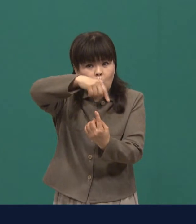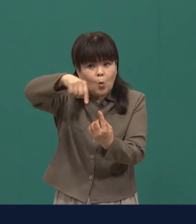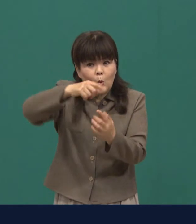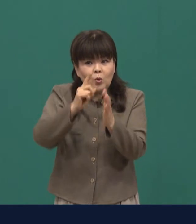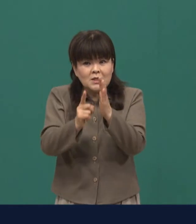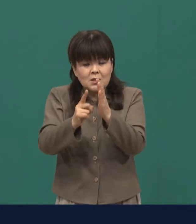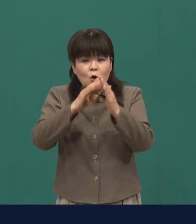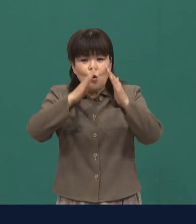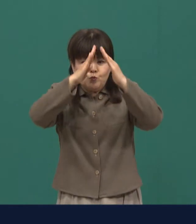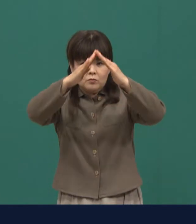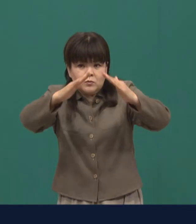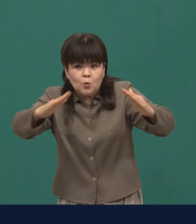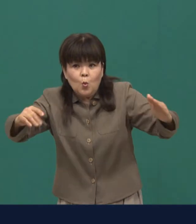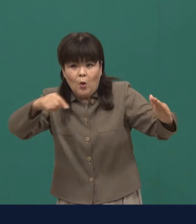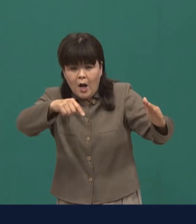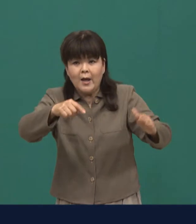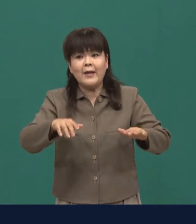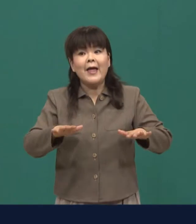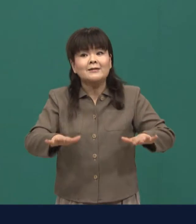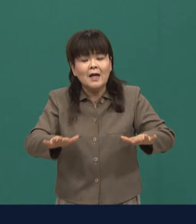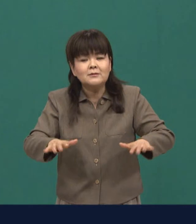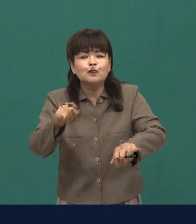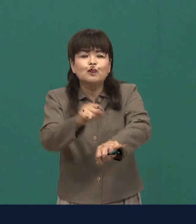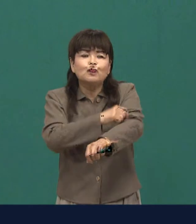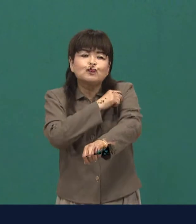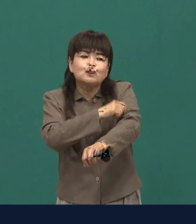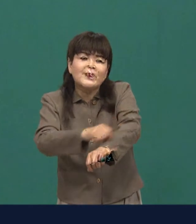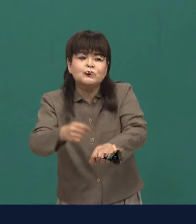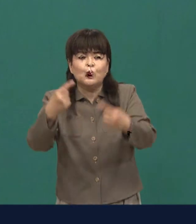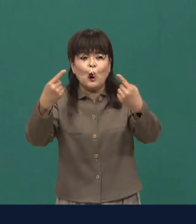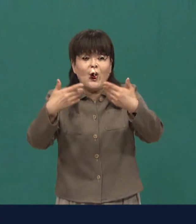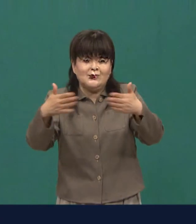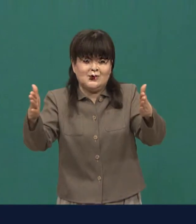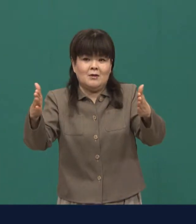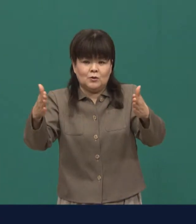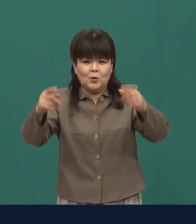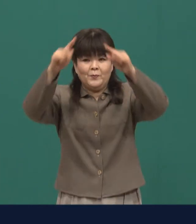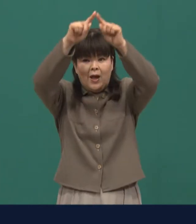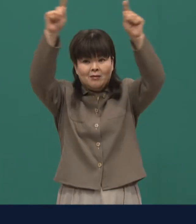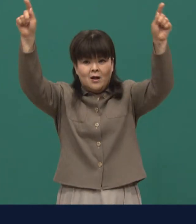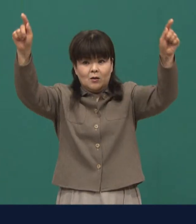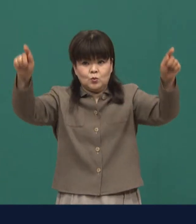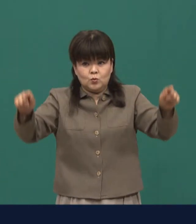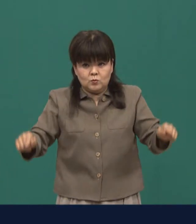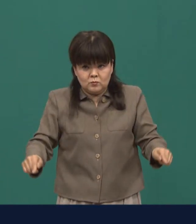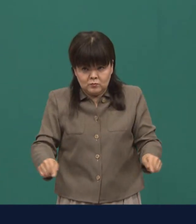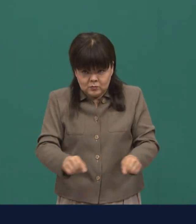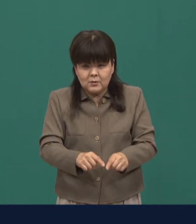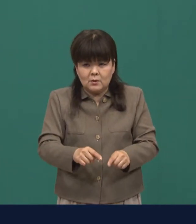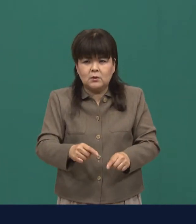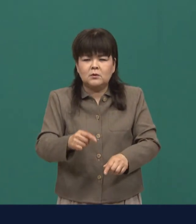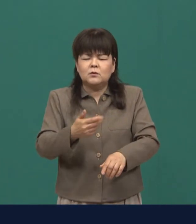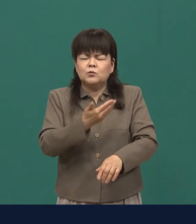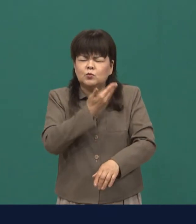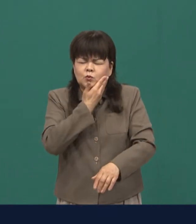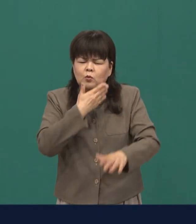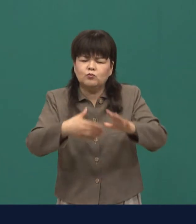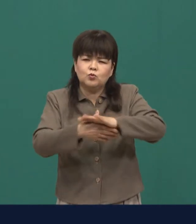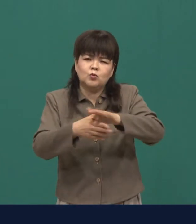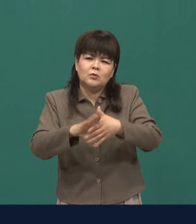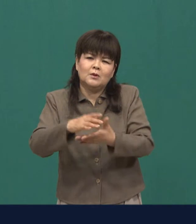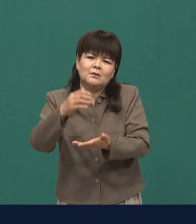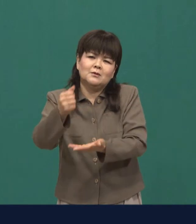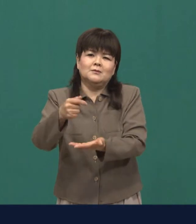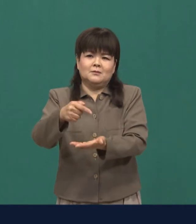金剛輪寺の本堂で現在特別公開されている曼荼羅図は、重要文化財の金